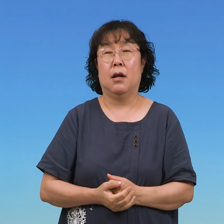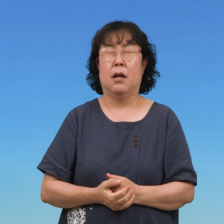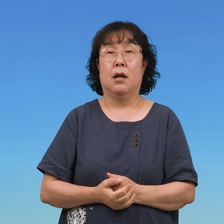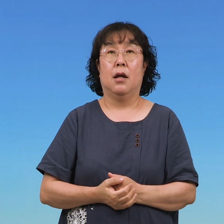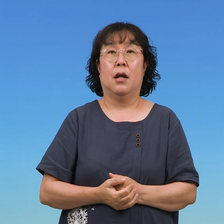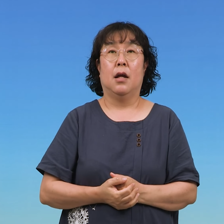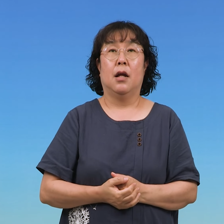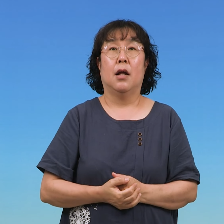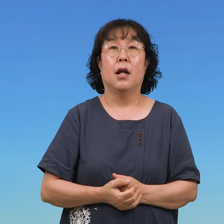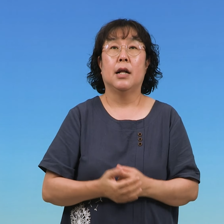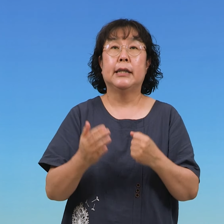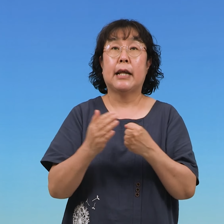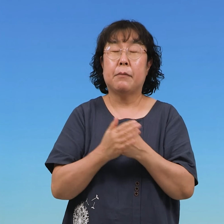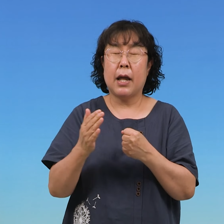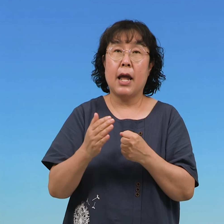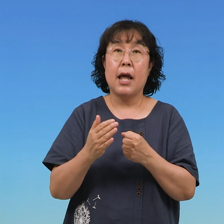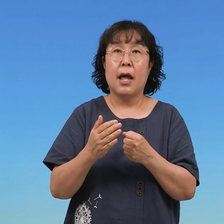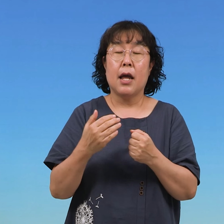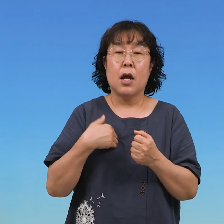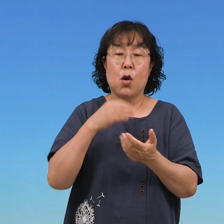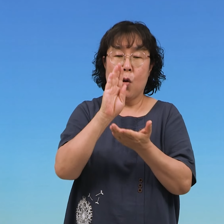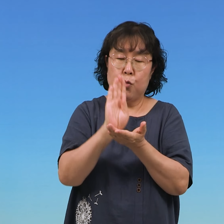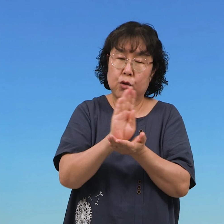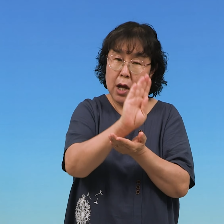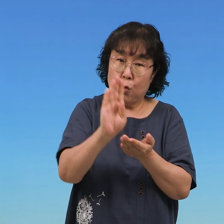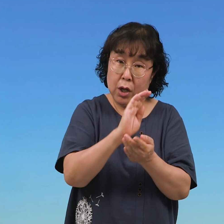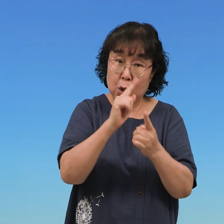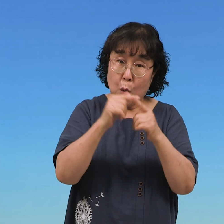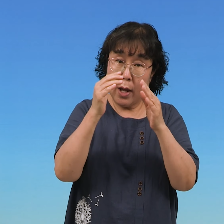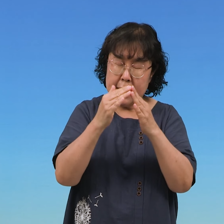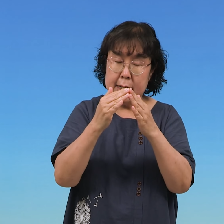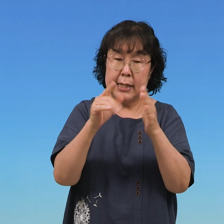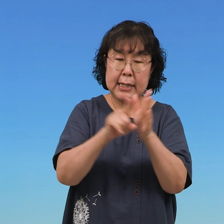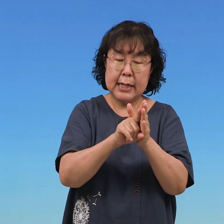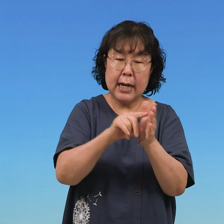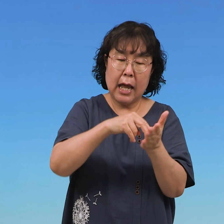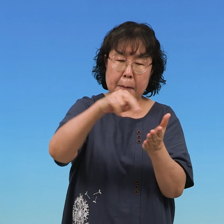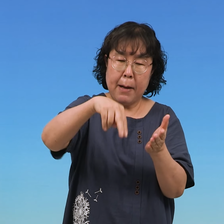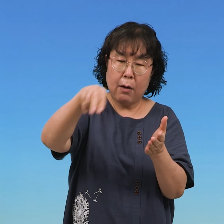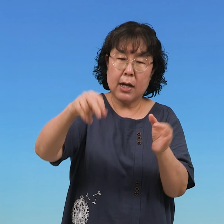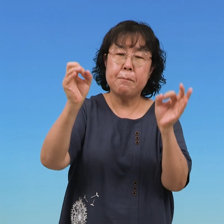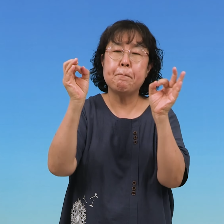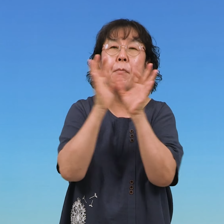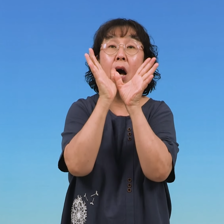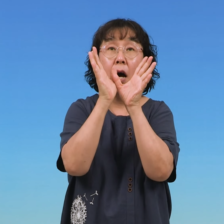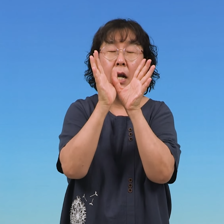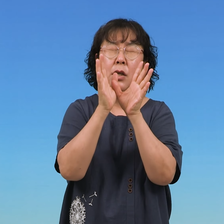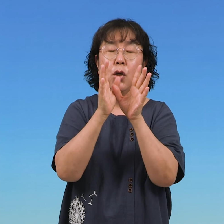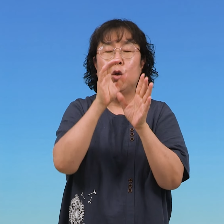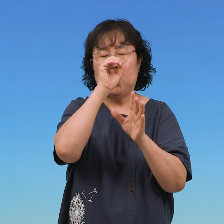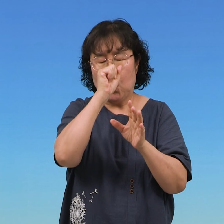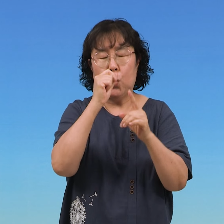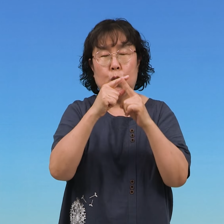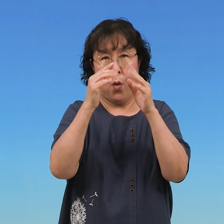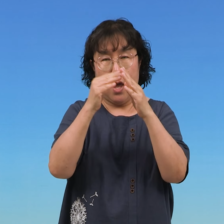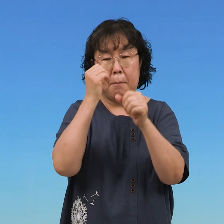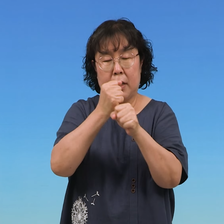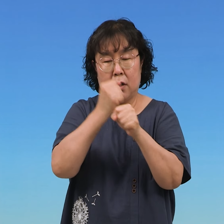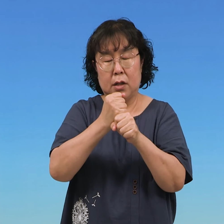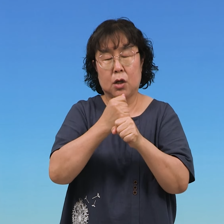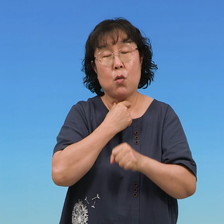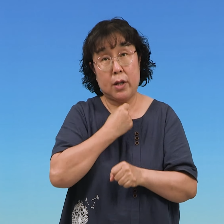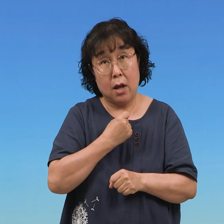교회, 그래서 신앙의 방황이 더 이상 일어나지 않는 교회가 되기를 원합니다. 그러시려면 공동체성이 회복이 돼야